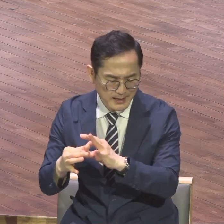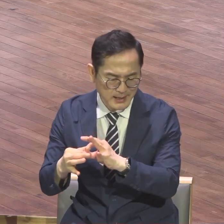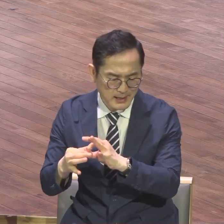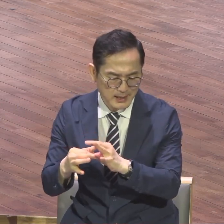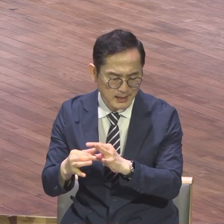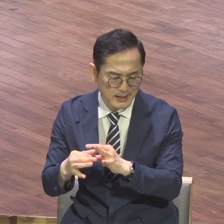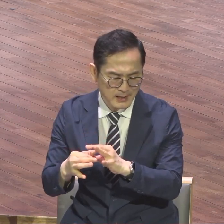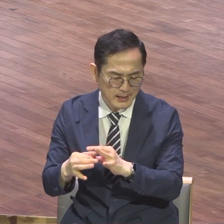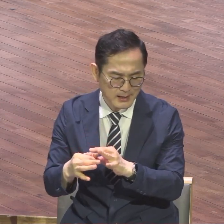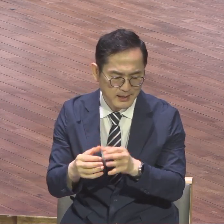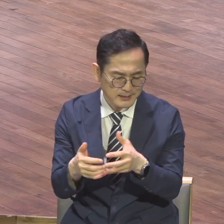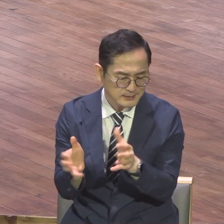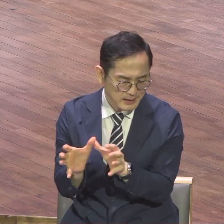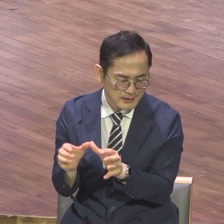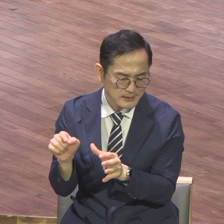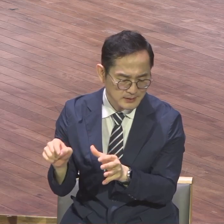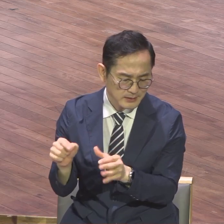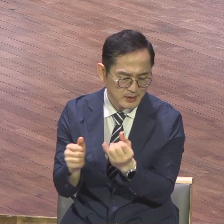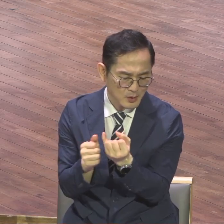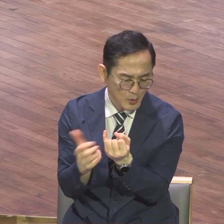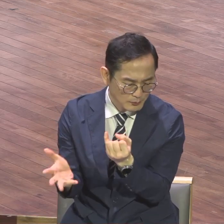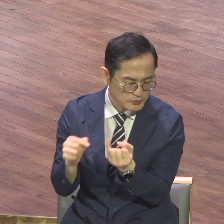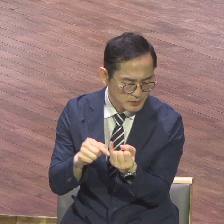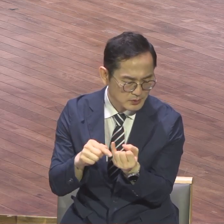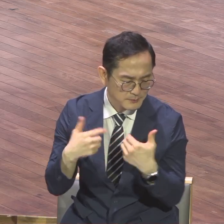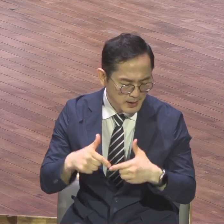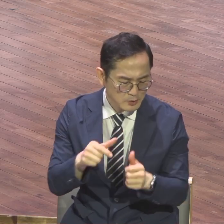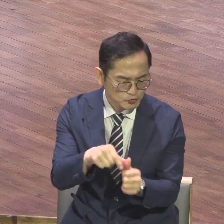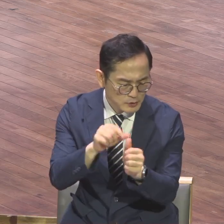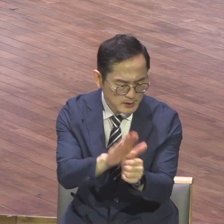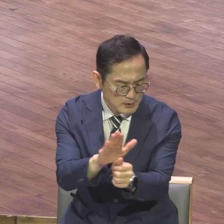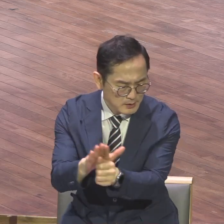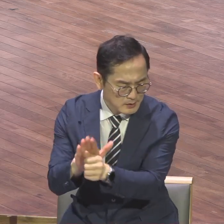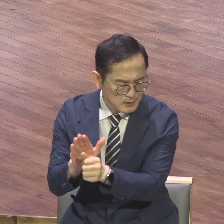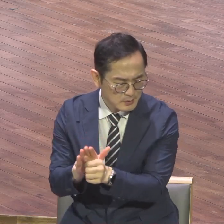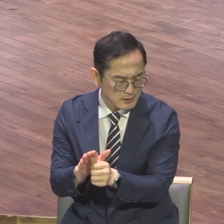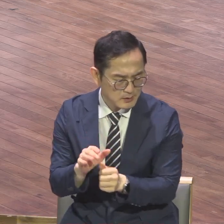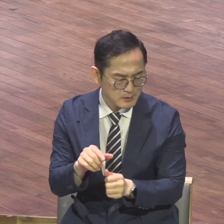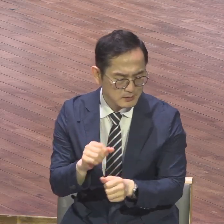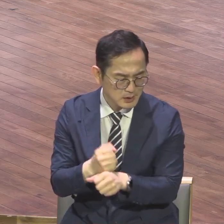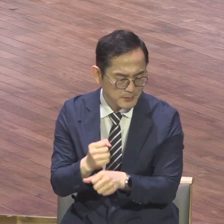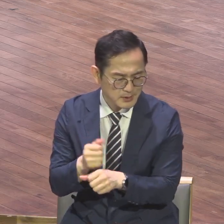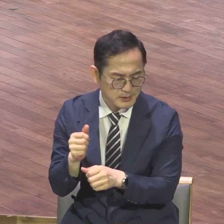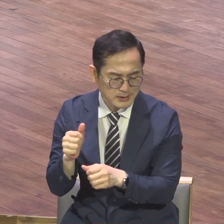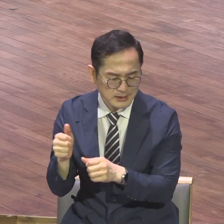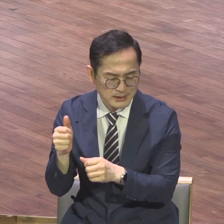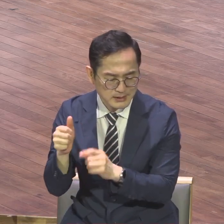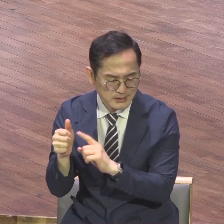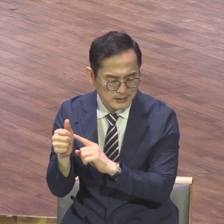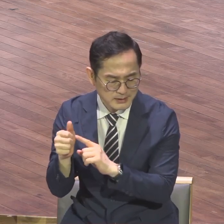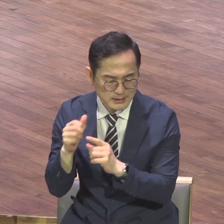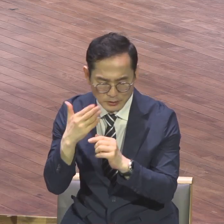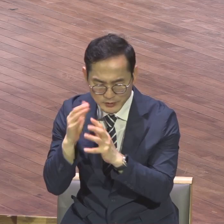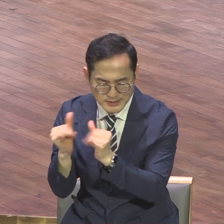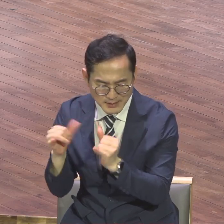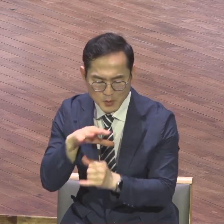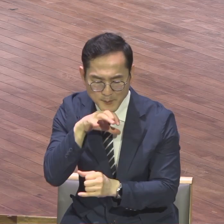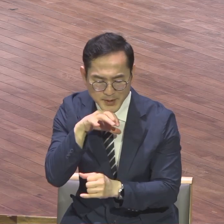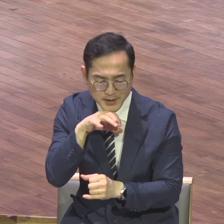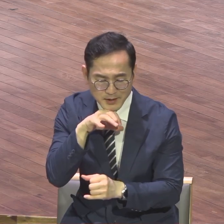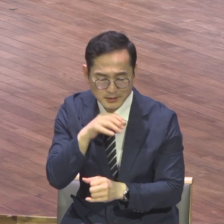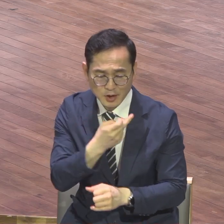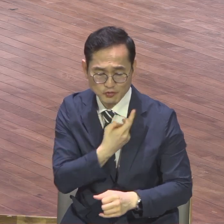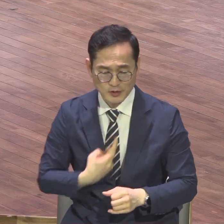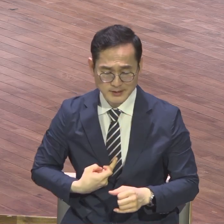유대인들이 자기의 가부들이 매일의 구제에 빠짐으로 히브리파 사람을 원망하니 열두 사도가 모든 제자를 불러 이르되 우리가